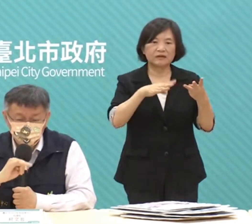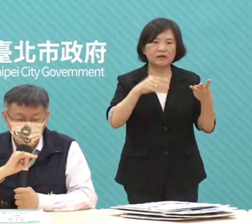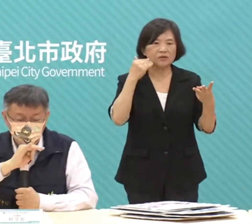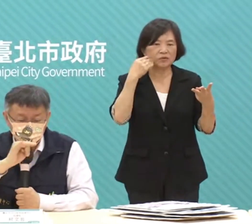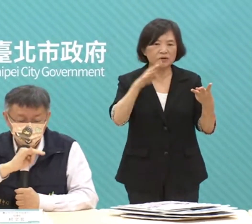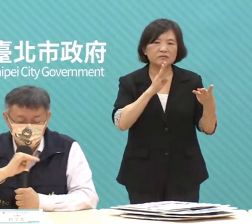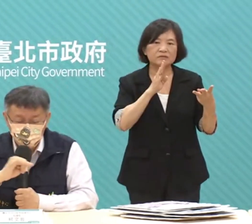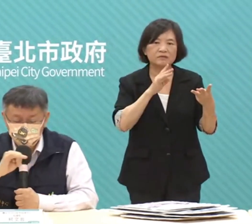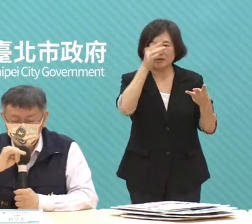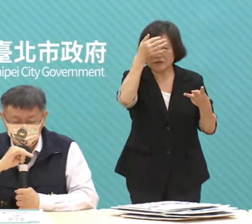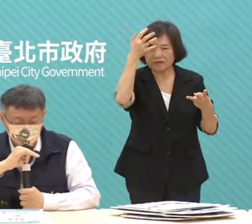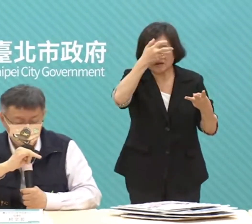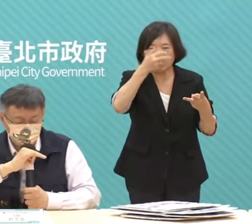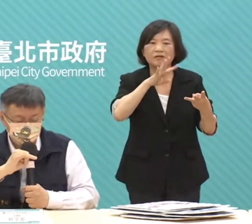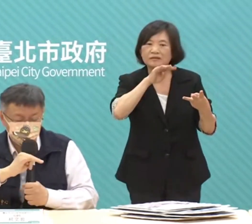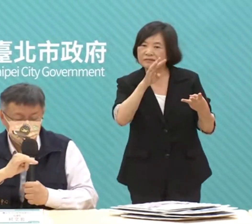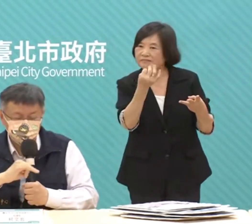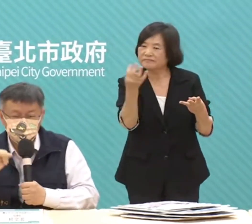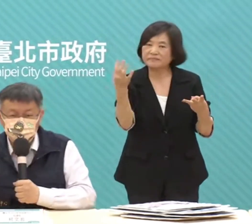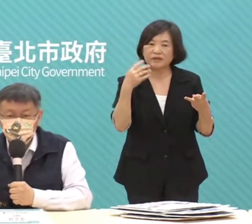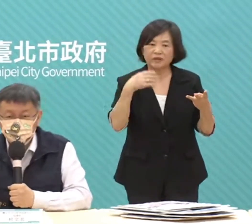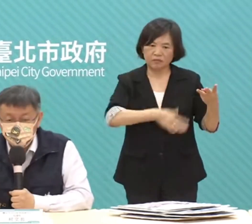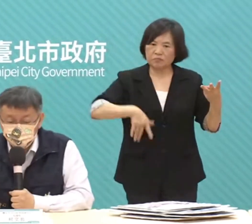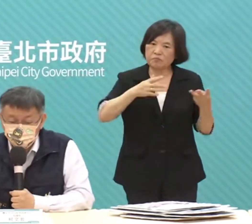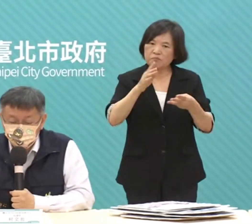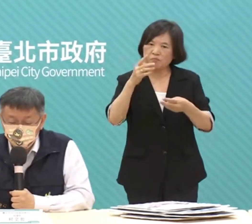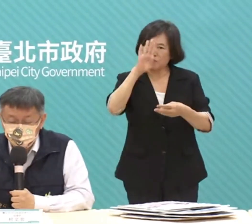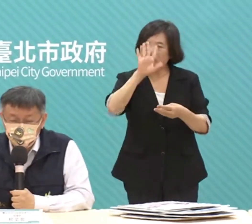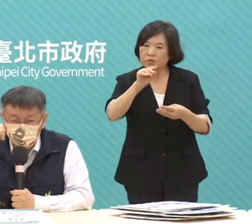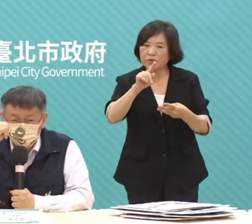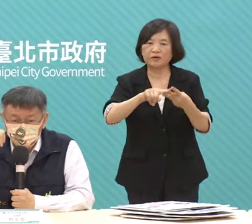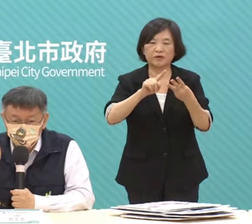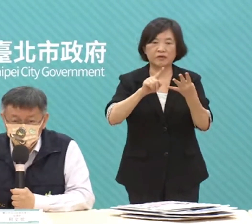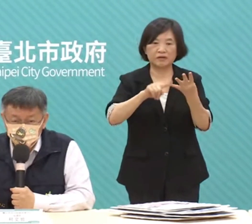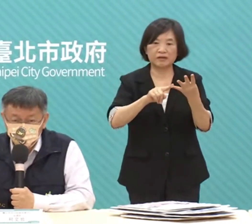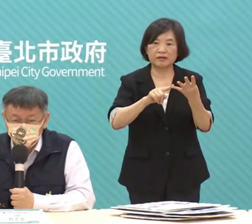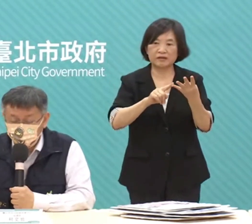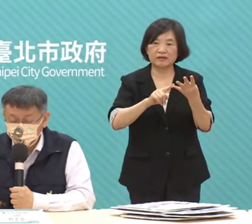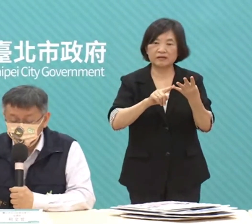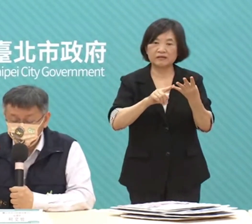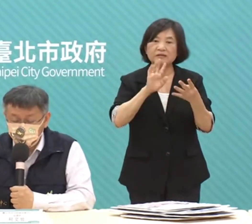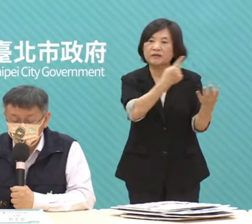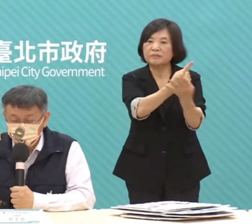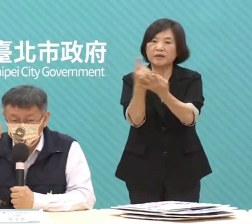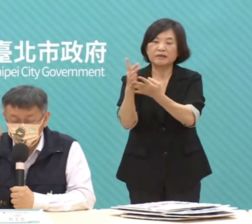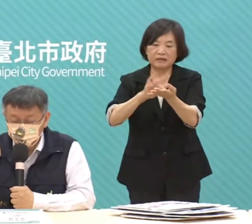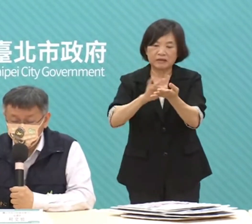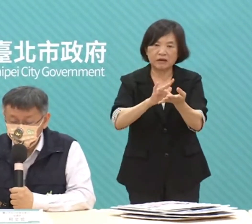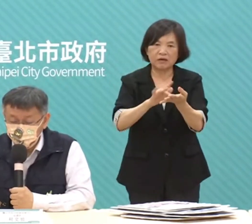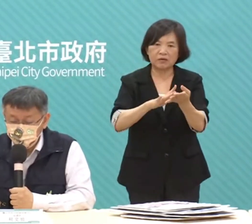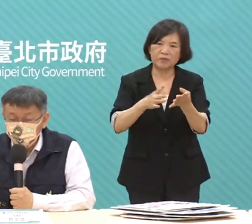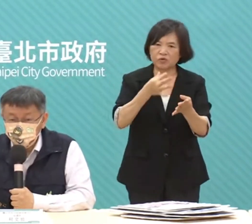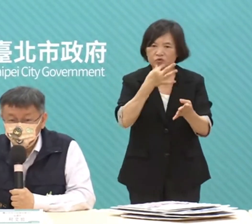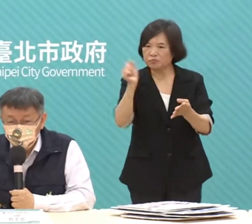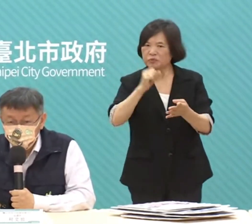症，比方说年纪多大的哈，有那个免疫不全的。第四要排除禁忌症，因为每个药一定有它的禁忌